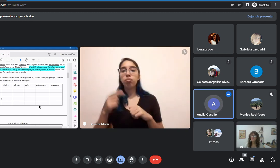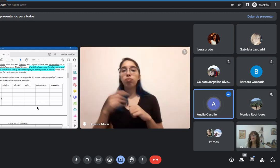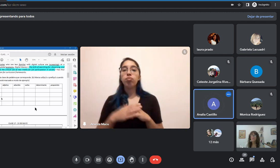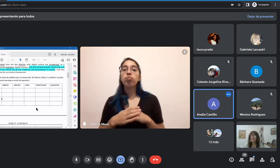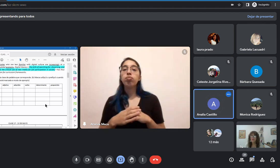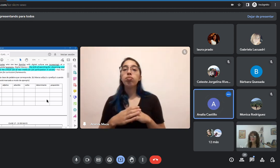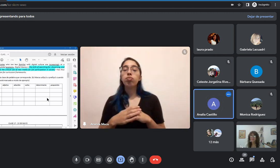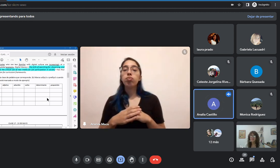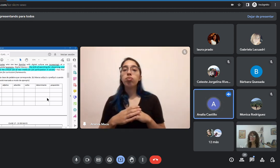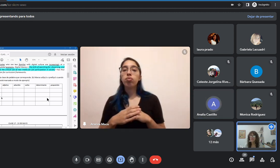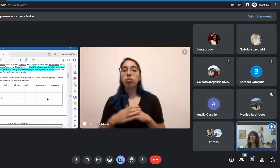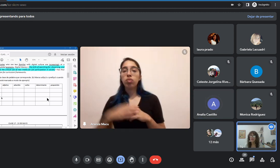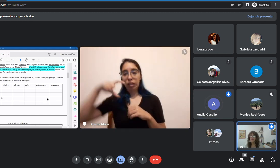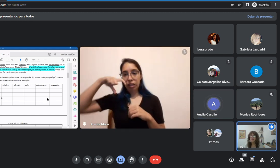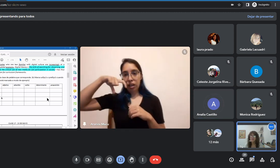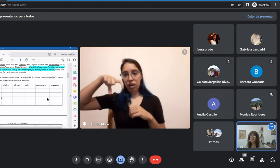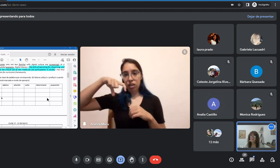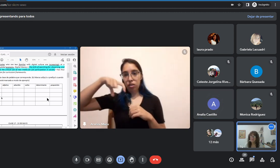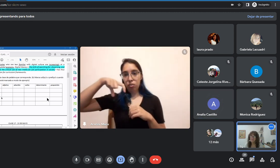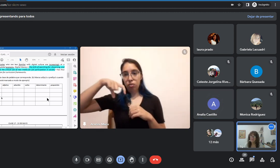Adjetivo. Bien, ¿tiene sufijo?